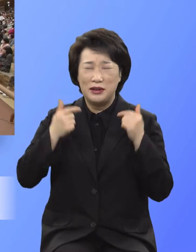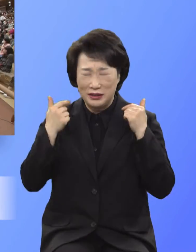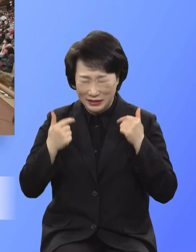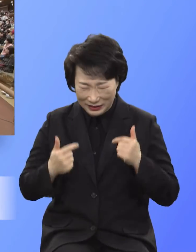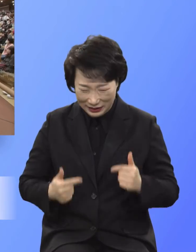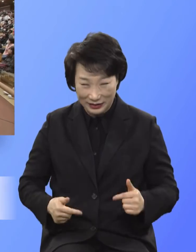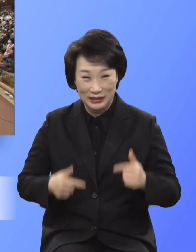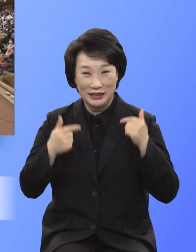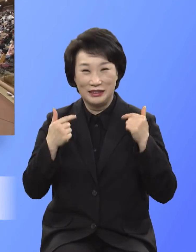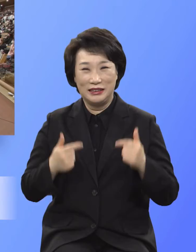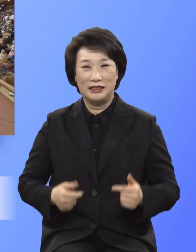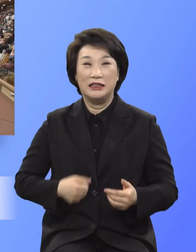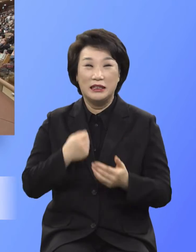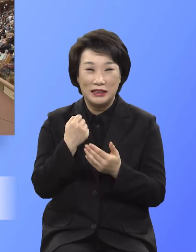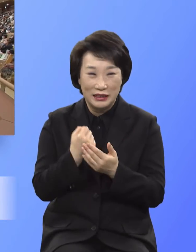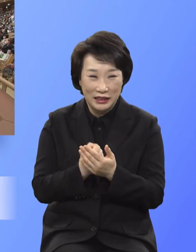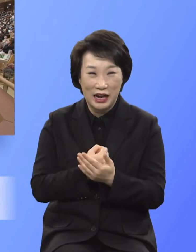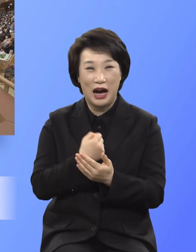드려도